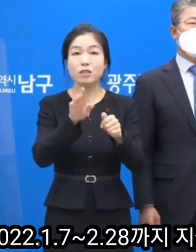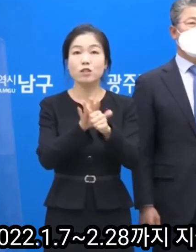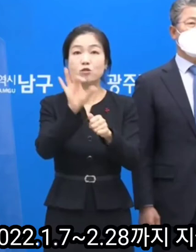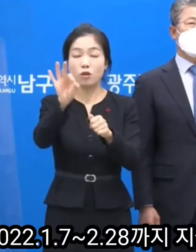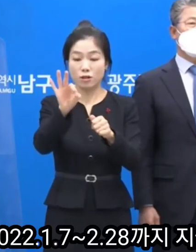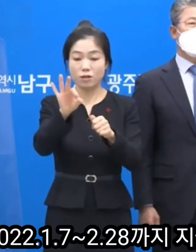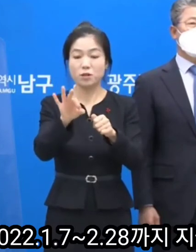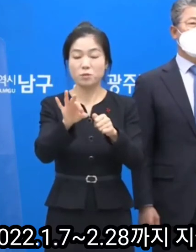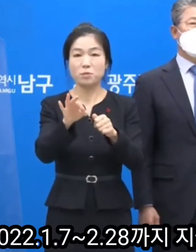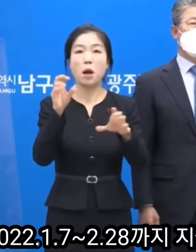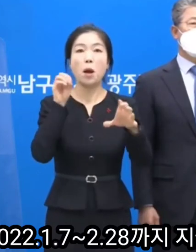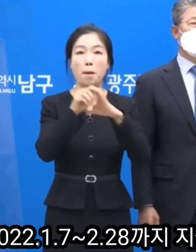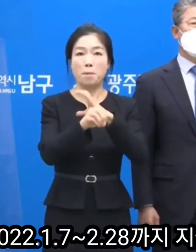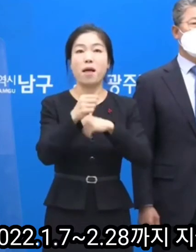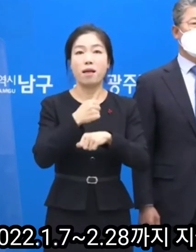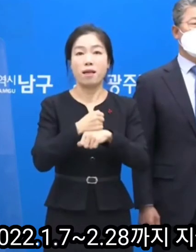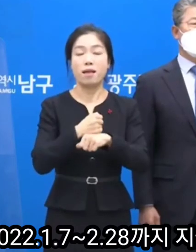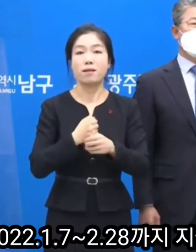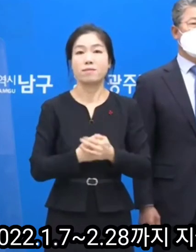지원금을 받으실 수 있습니다.